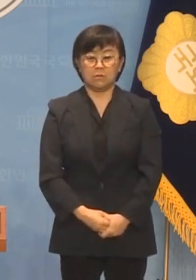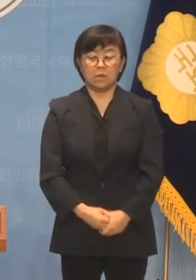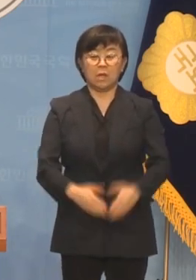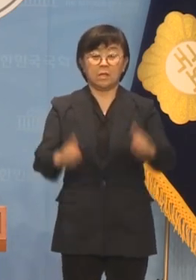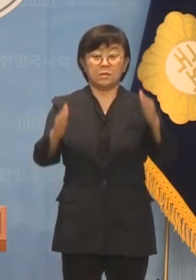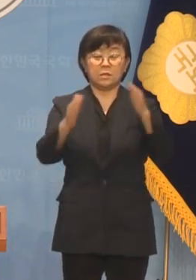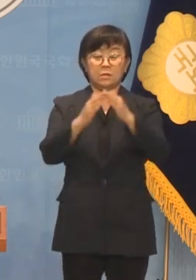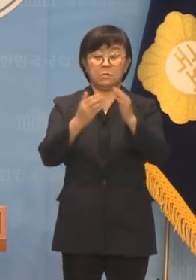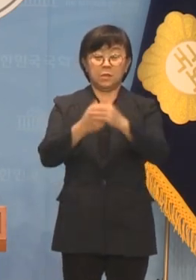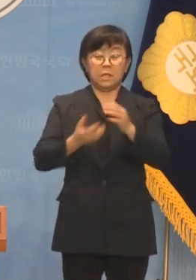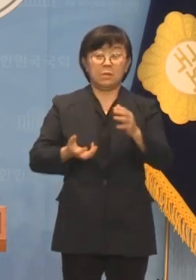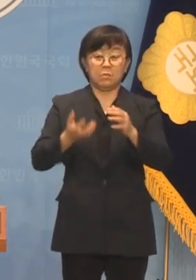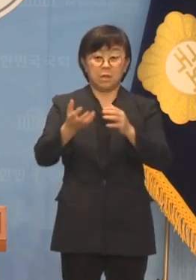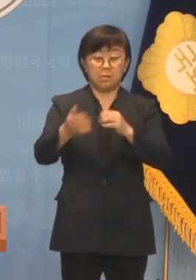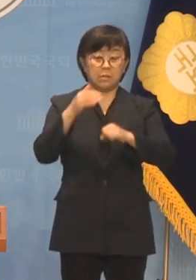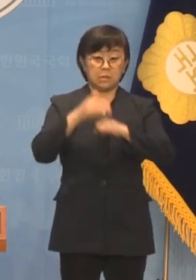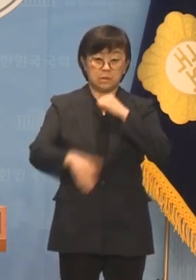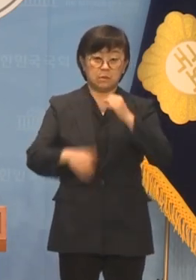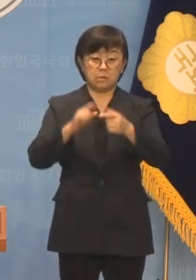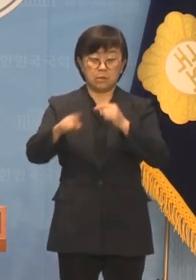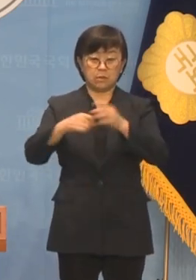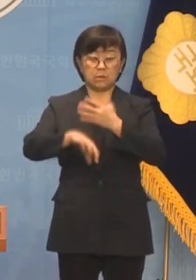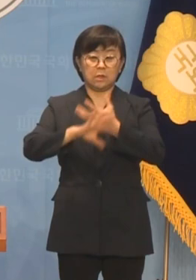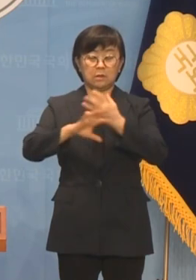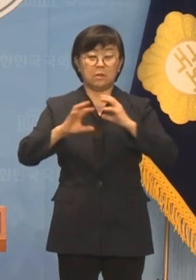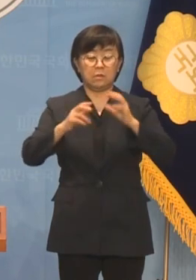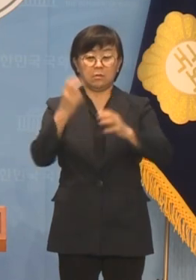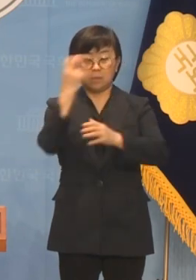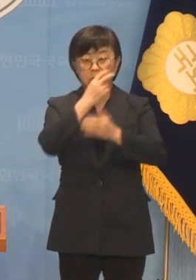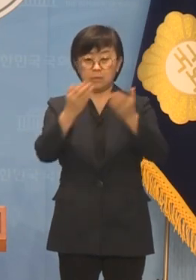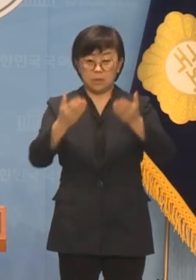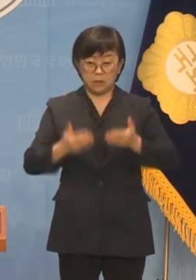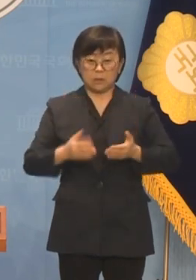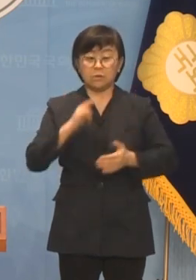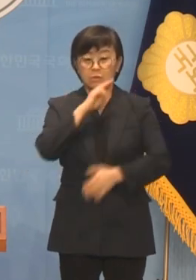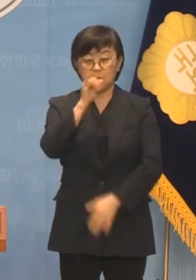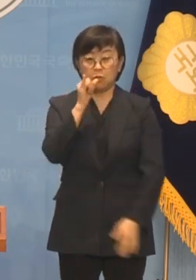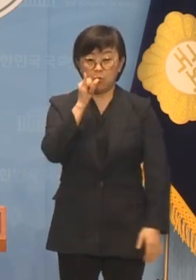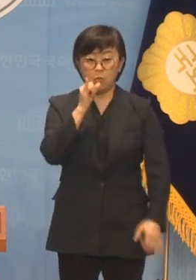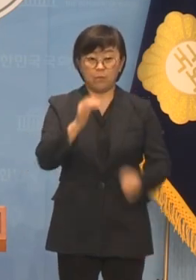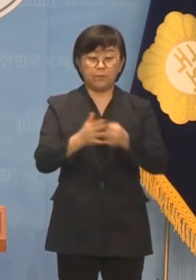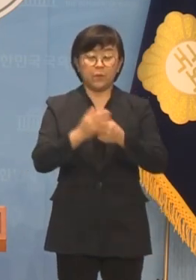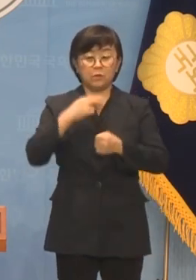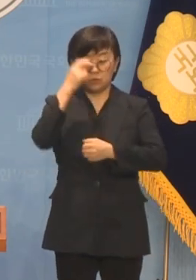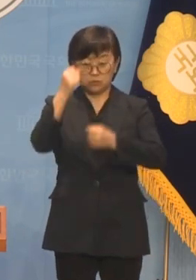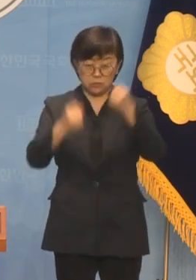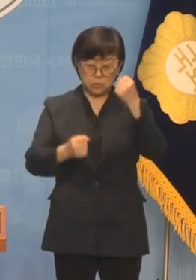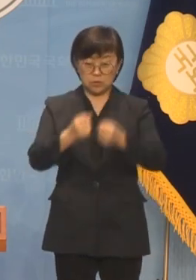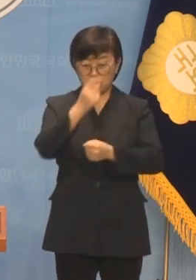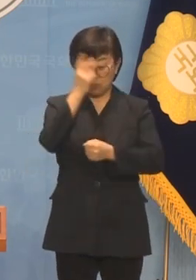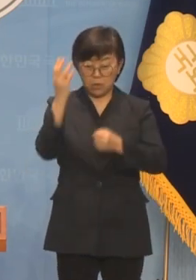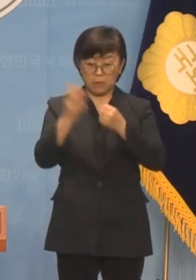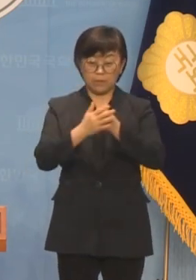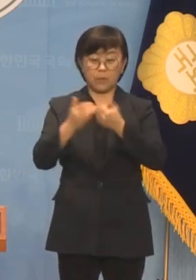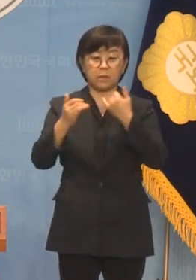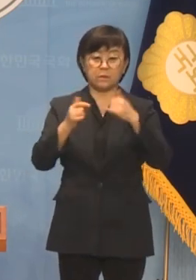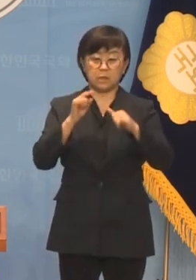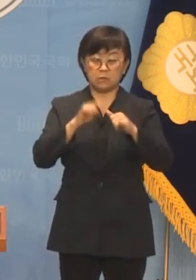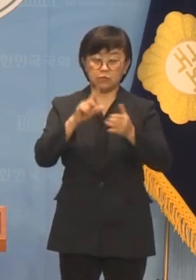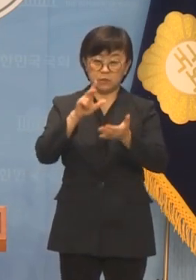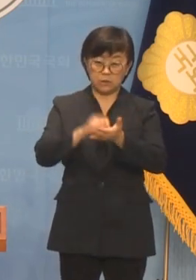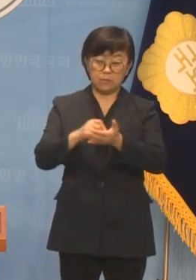주택임대 방식을 통해 초거대 외국 기업의 관리를 받았다는 의혹과 음주운전 전과, 자녀 병역